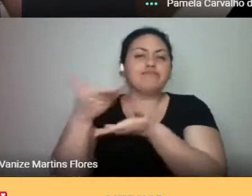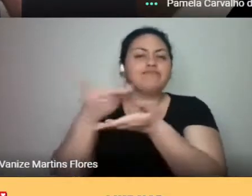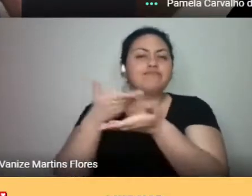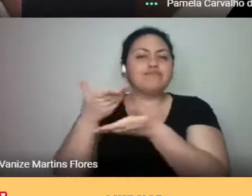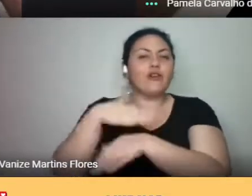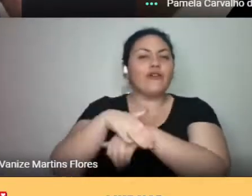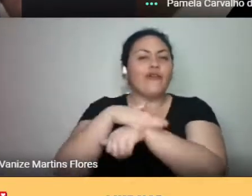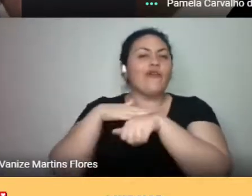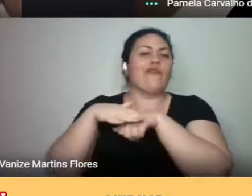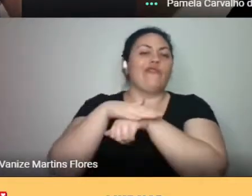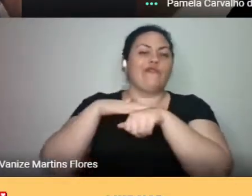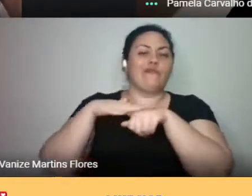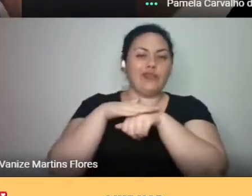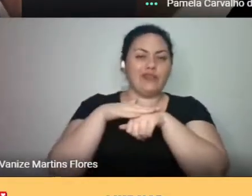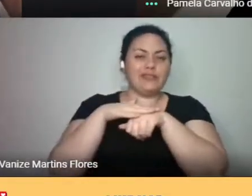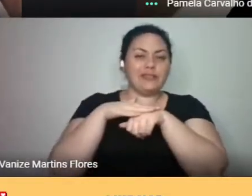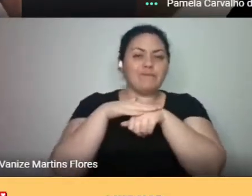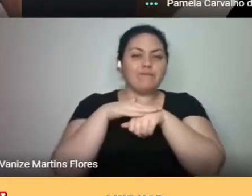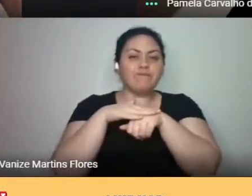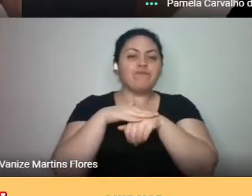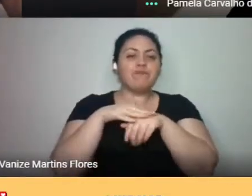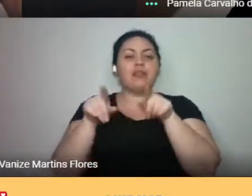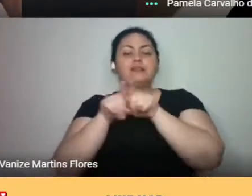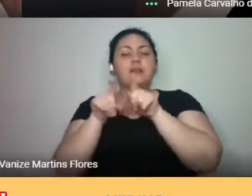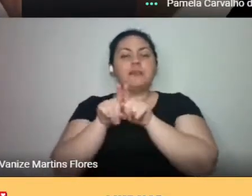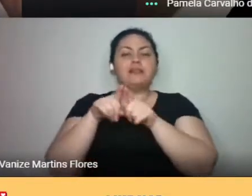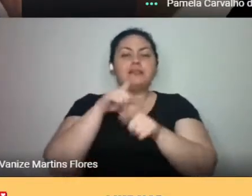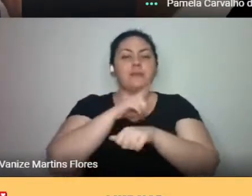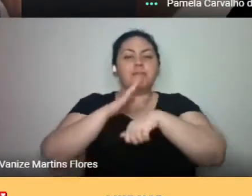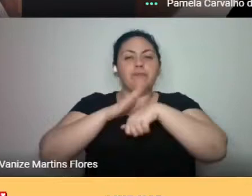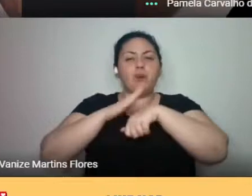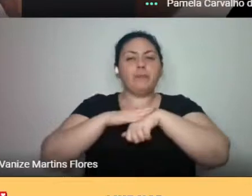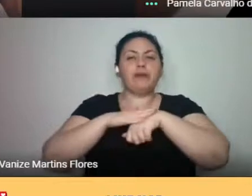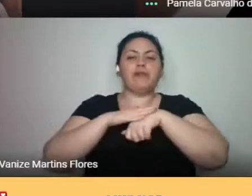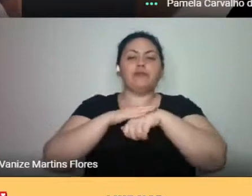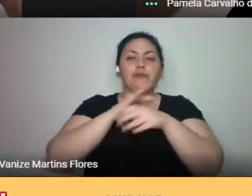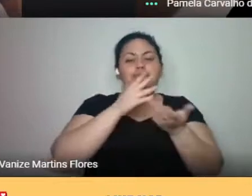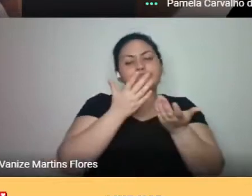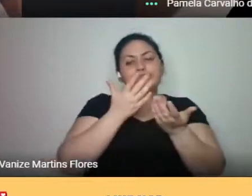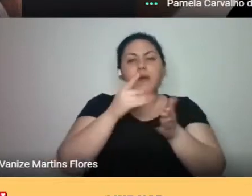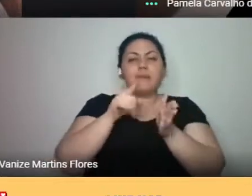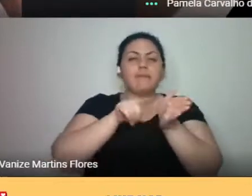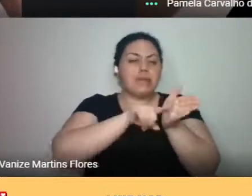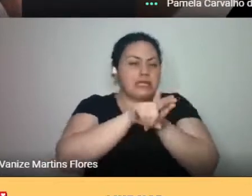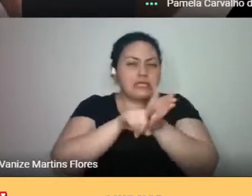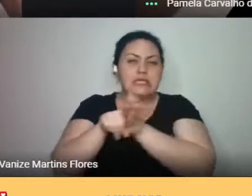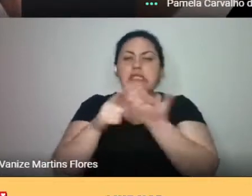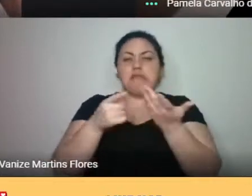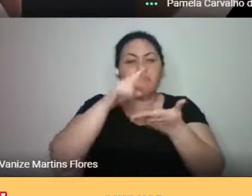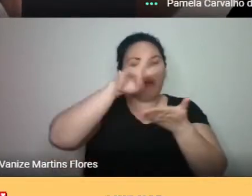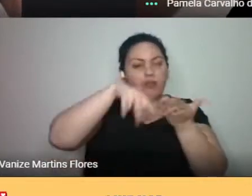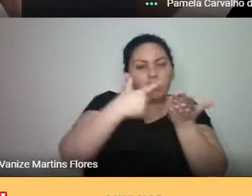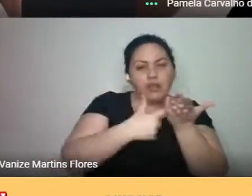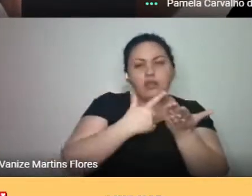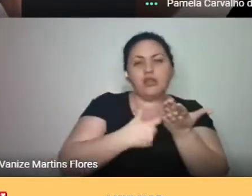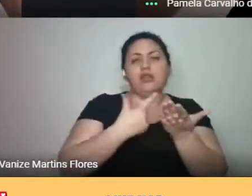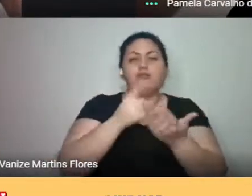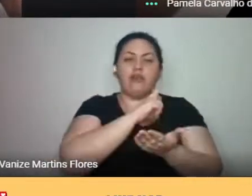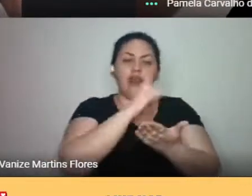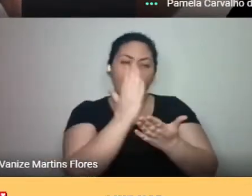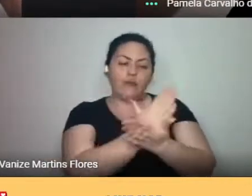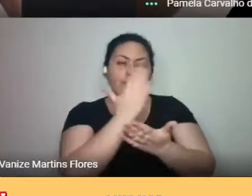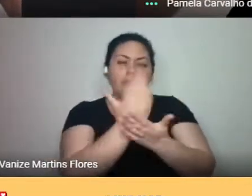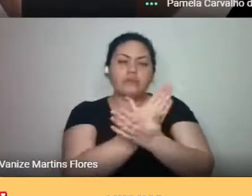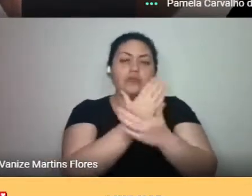mais afastado no momento que a gente faz essa pesquisa, no momento que a gente vai ler um livro, no momento que a gente vai pesquisar os nossos álbuns, a gente também está um pouco mais afastado